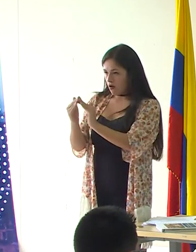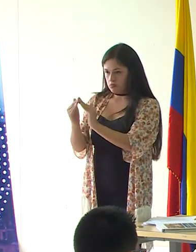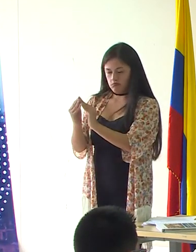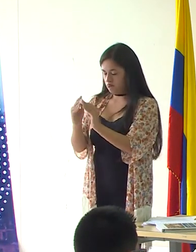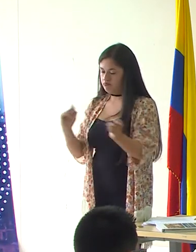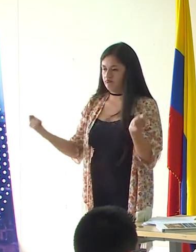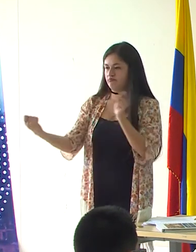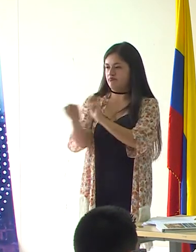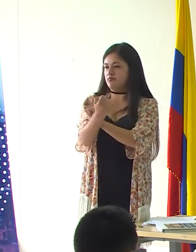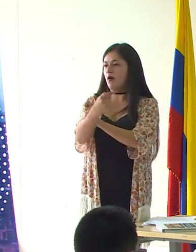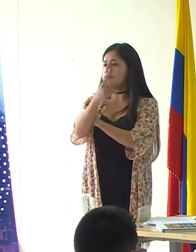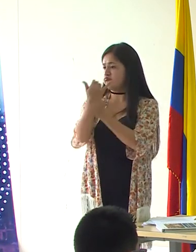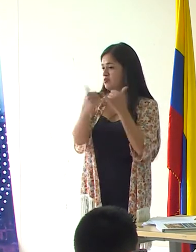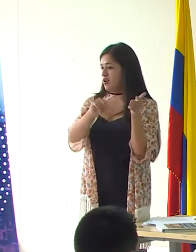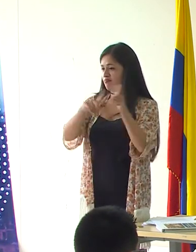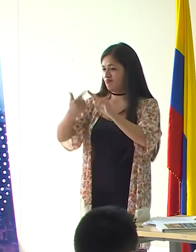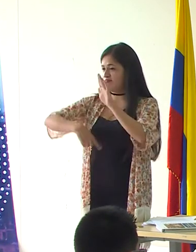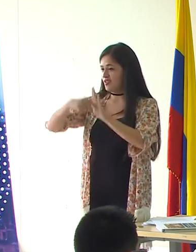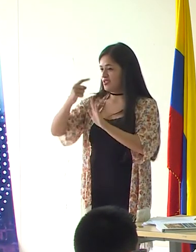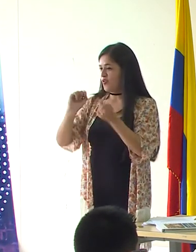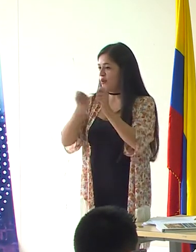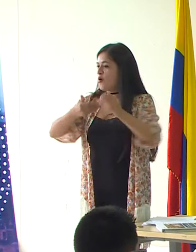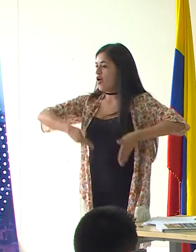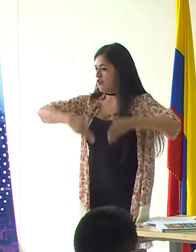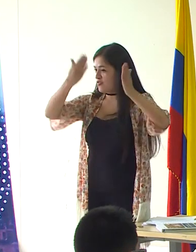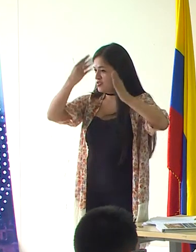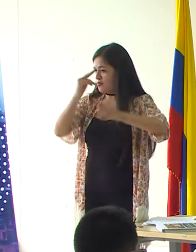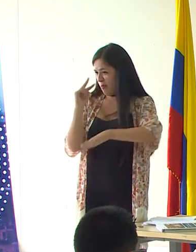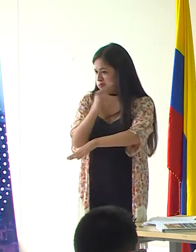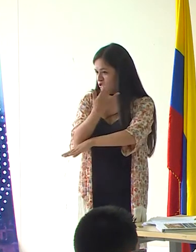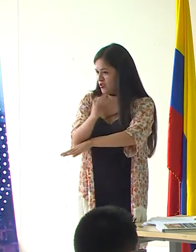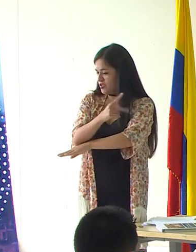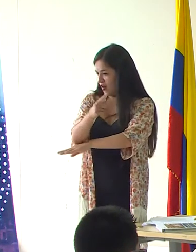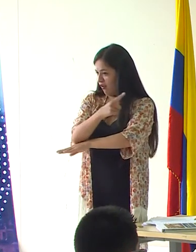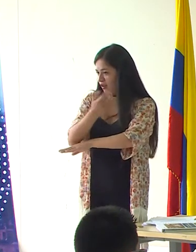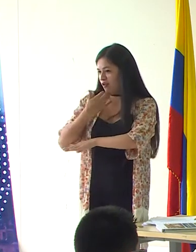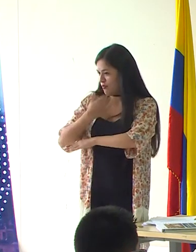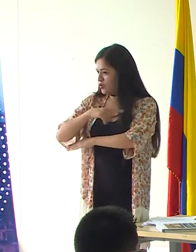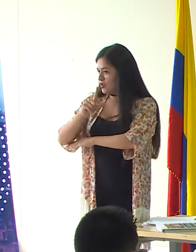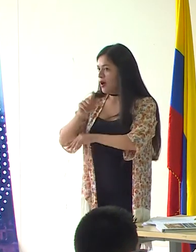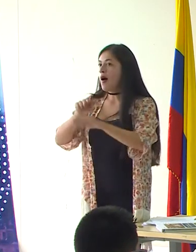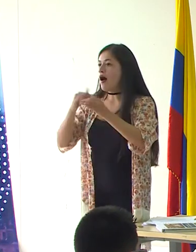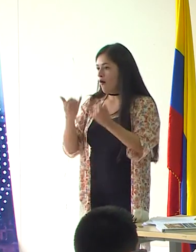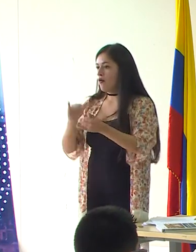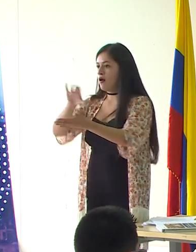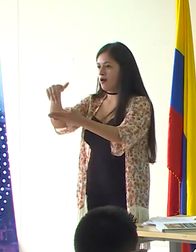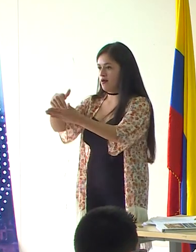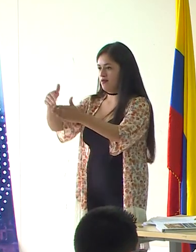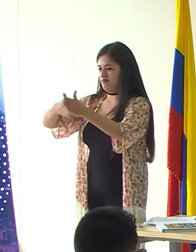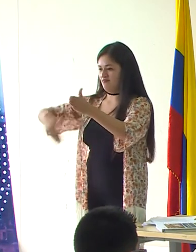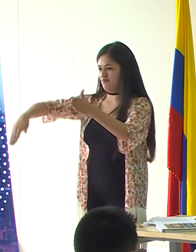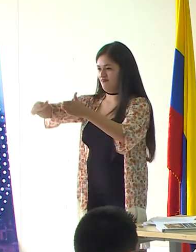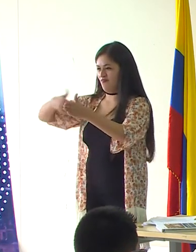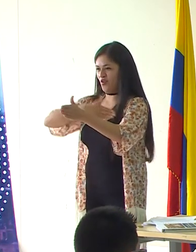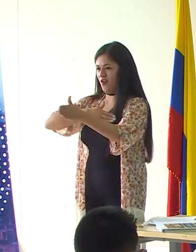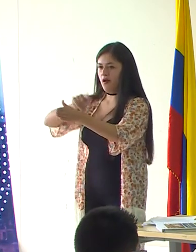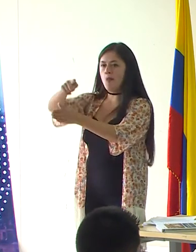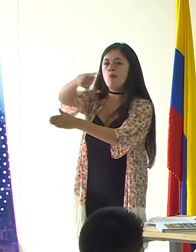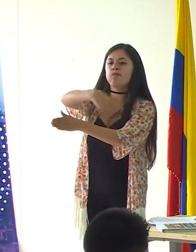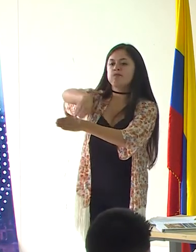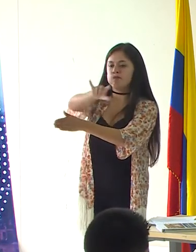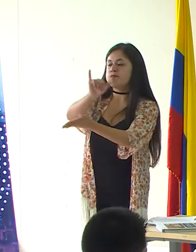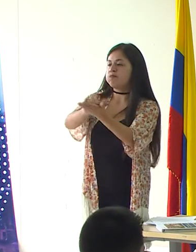de gentrificación pero sí de una paulatina expropiación de vecinos tenían sus casas heredadas